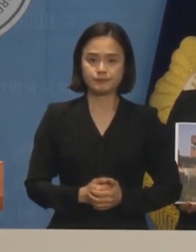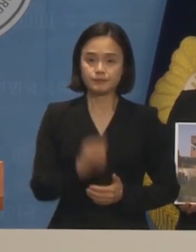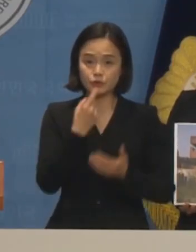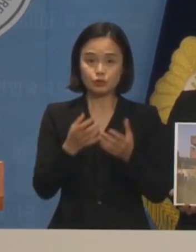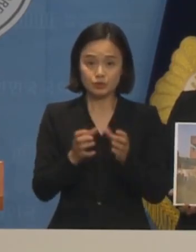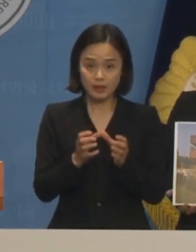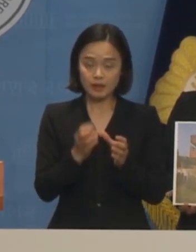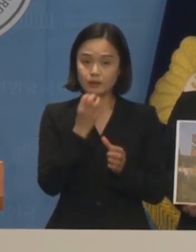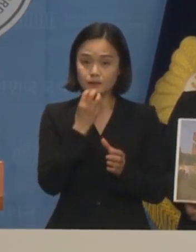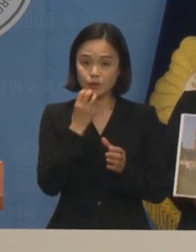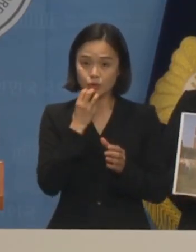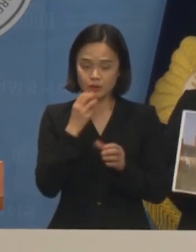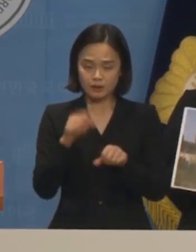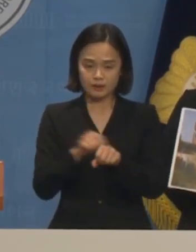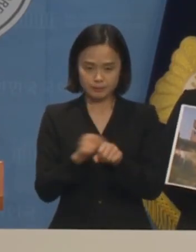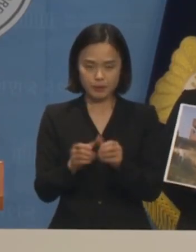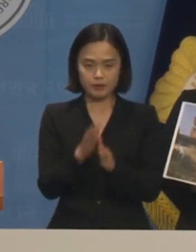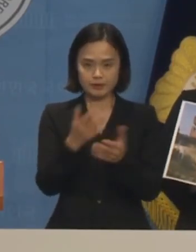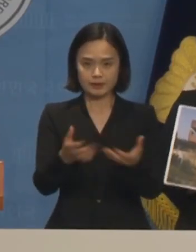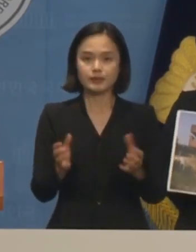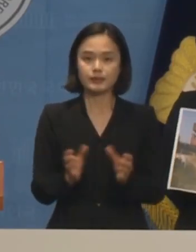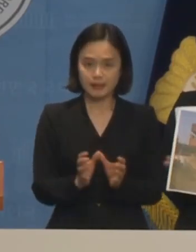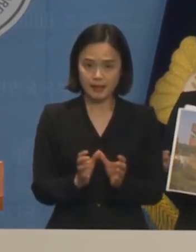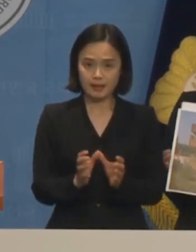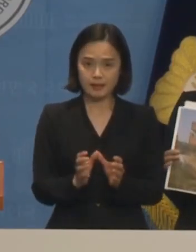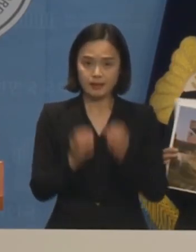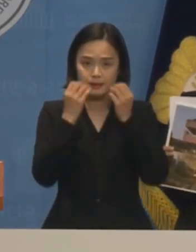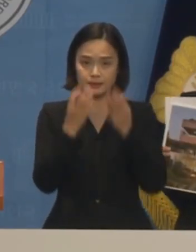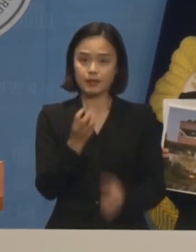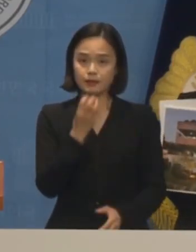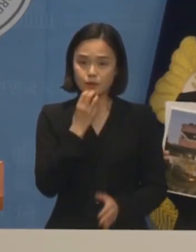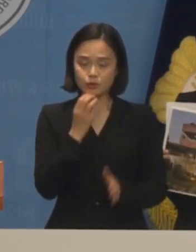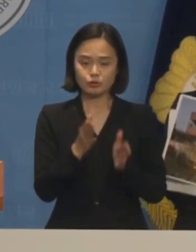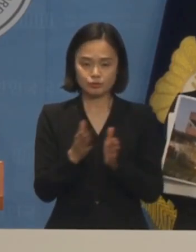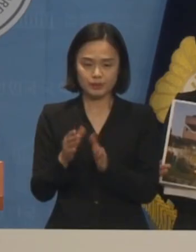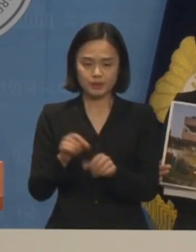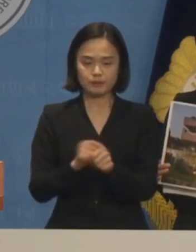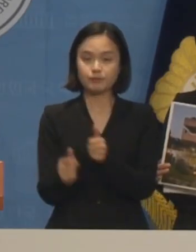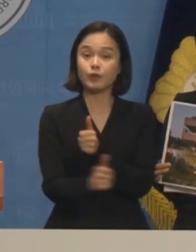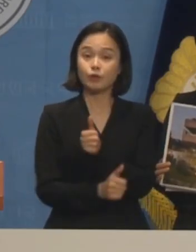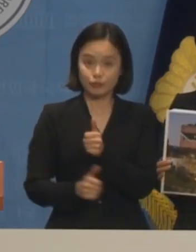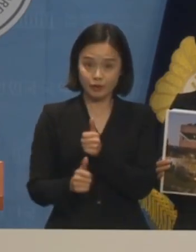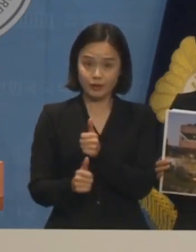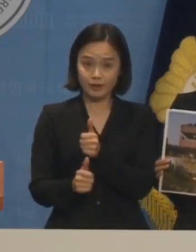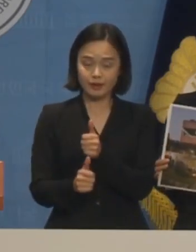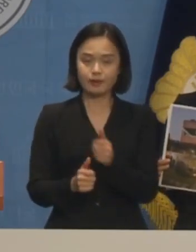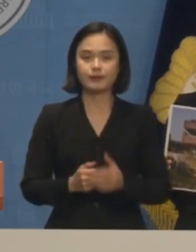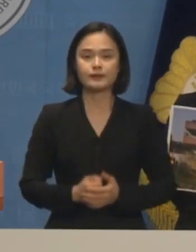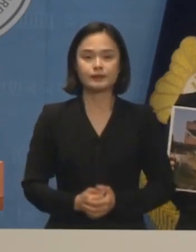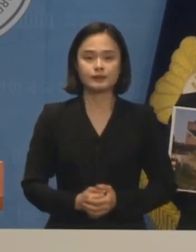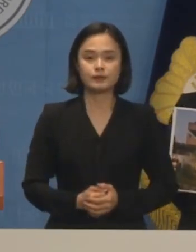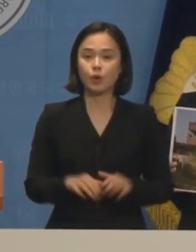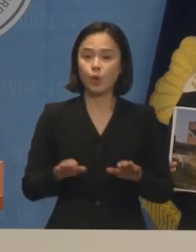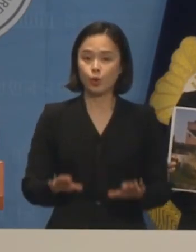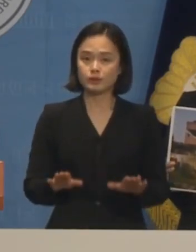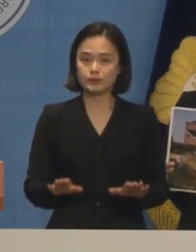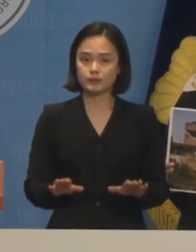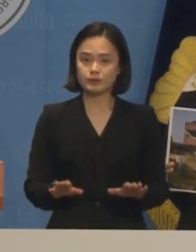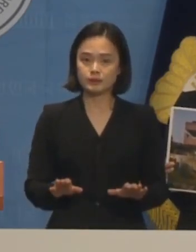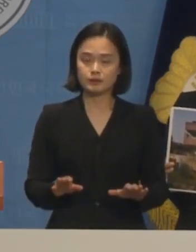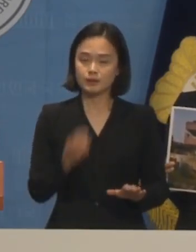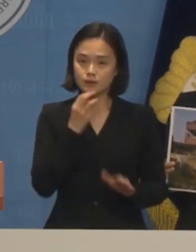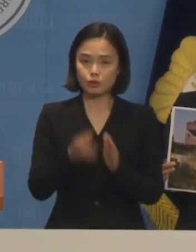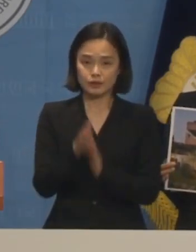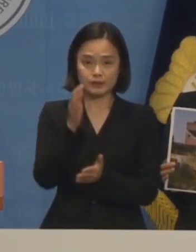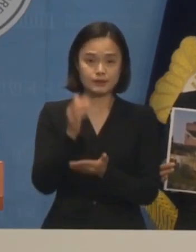더불어민주당 서울특별시당 새로운 서울특별위원회 이하 새서울특위는 오늘 오세훈